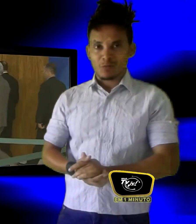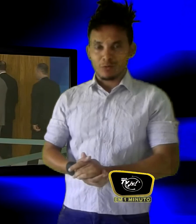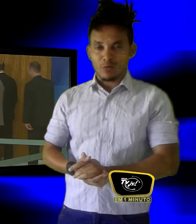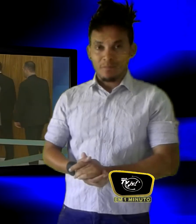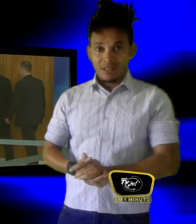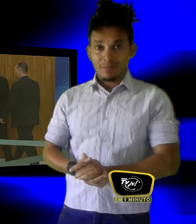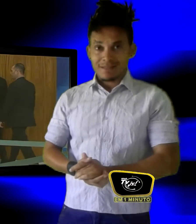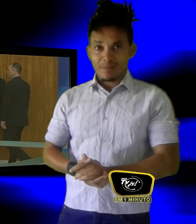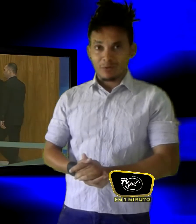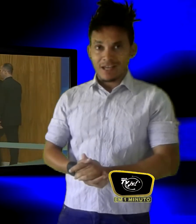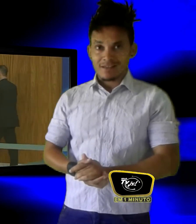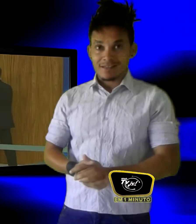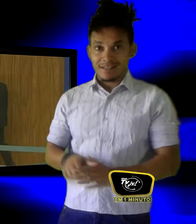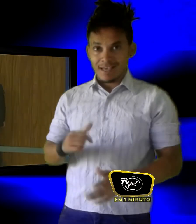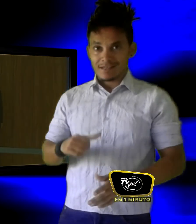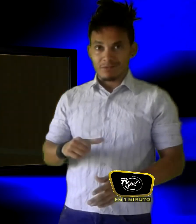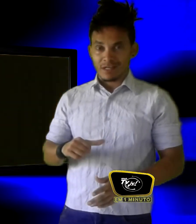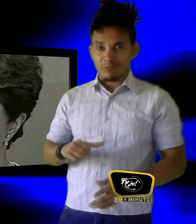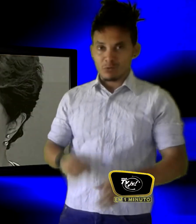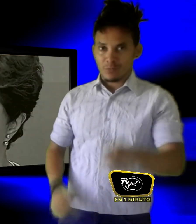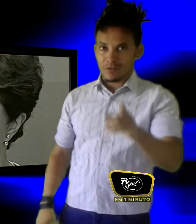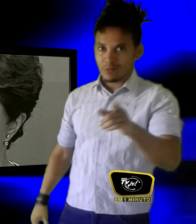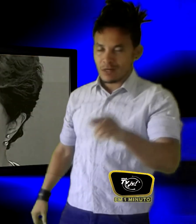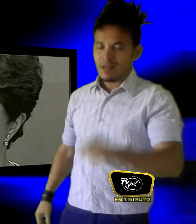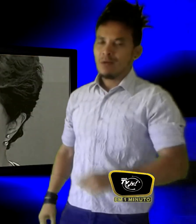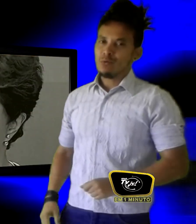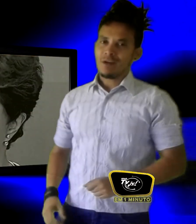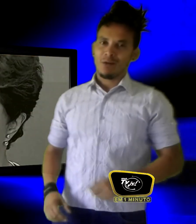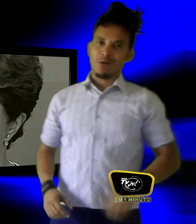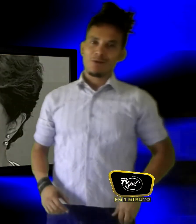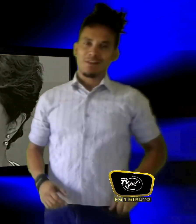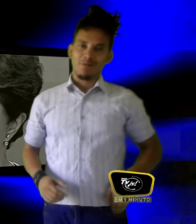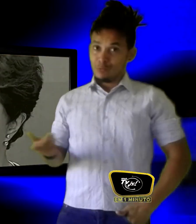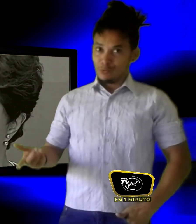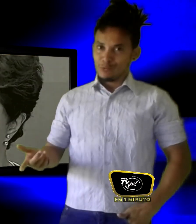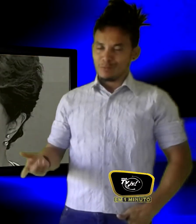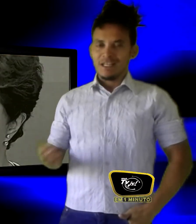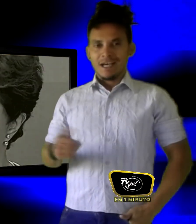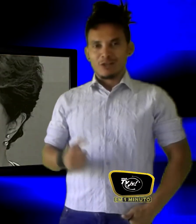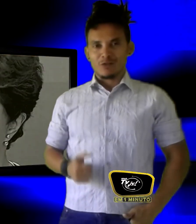tvjsbh@r7.com e mais reportagens e essa que você acabou de conferir agora no canal da nossa TV no YouTube. A gente fica por